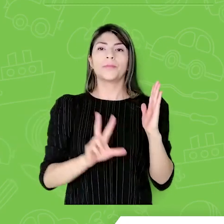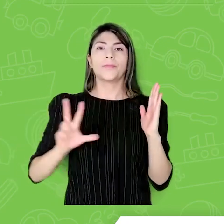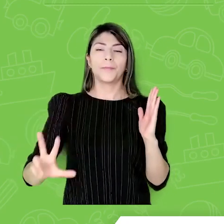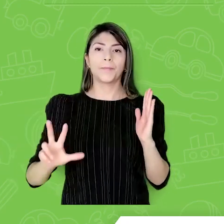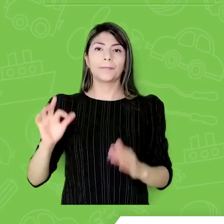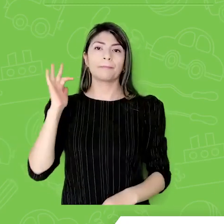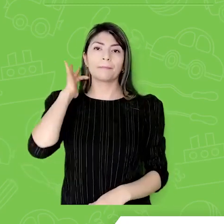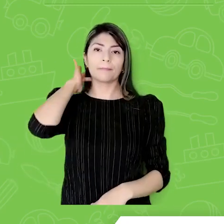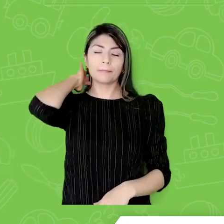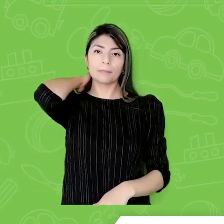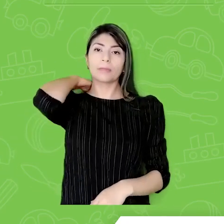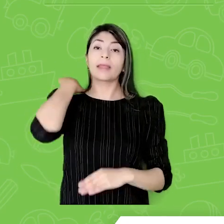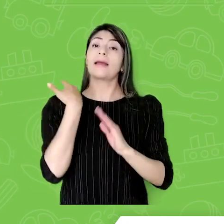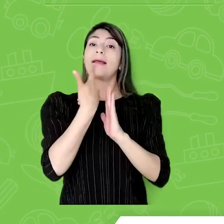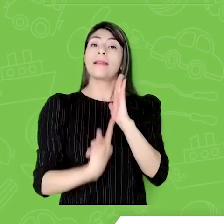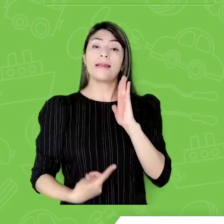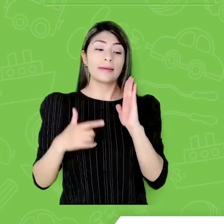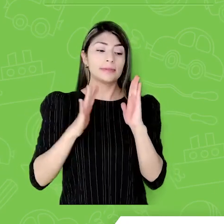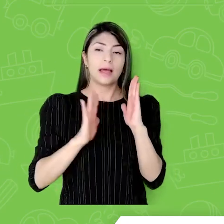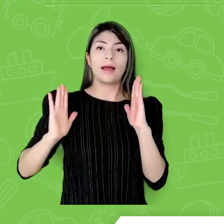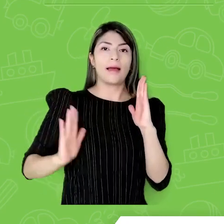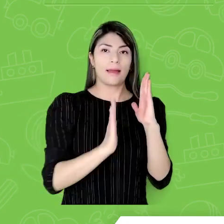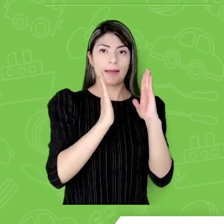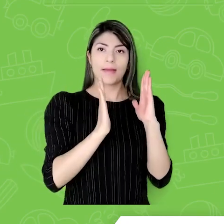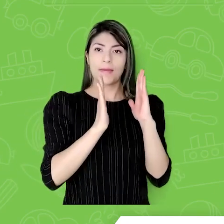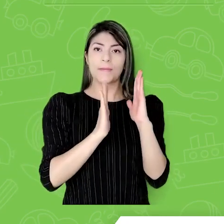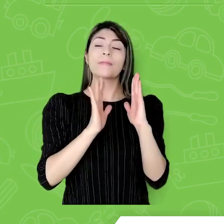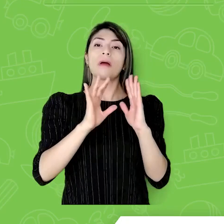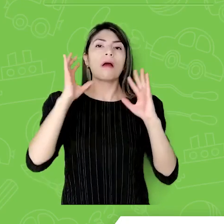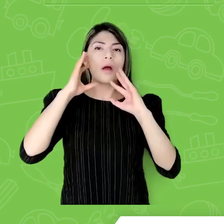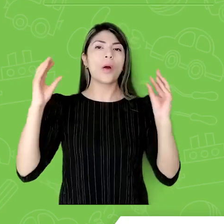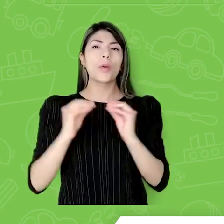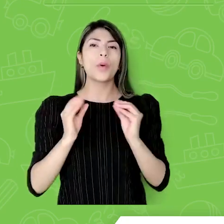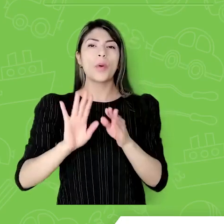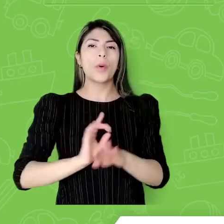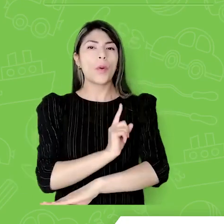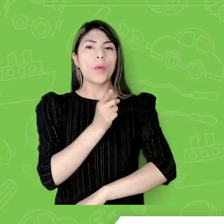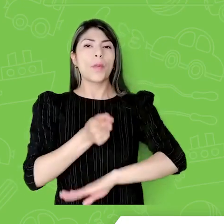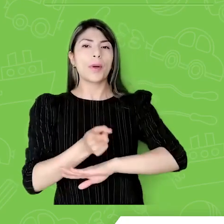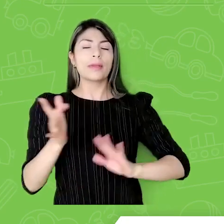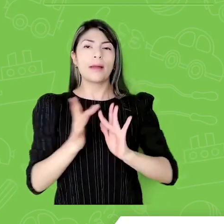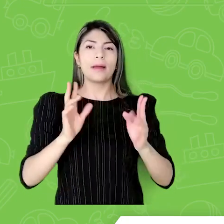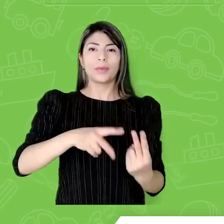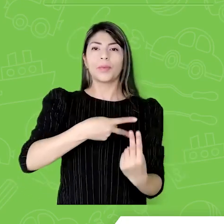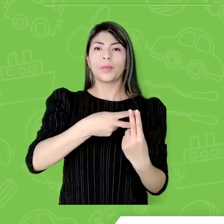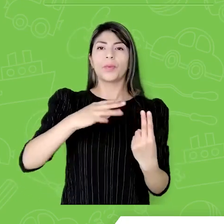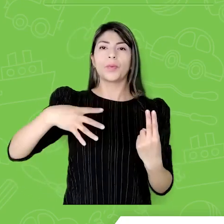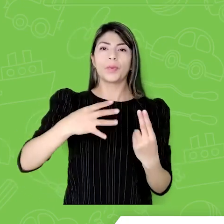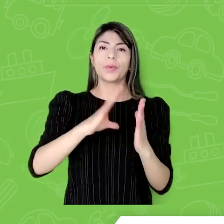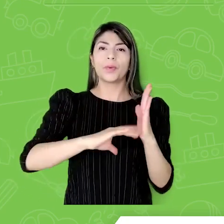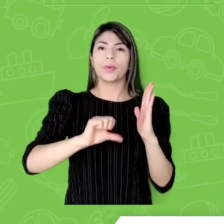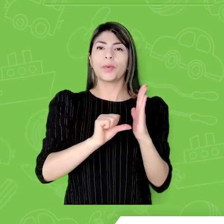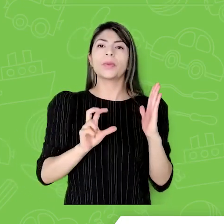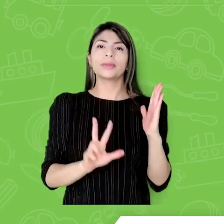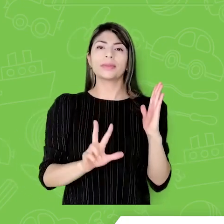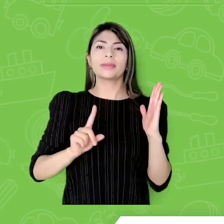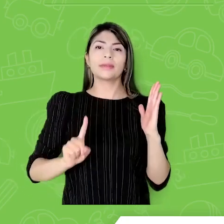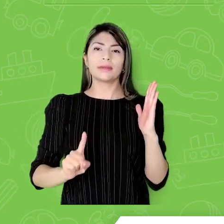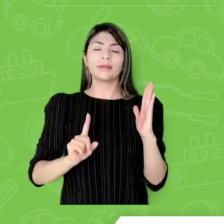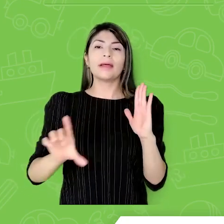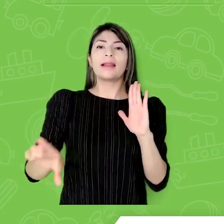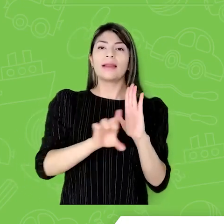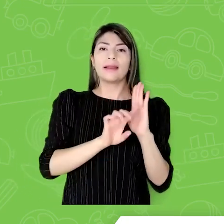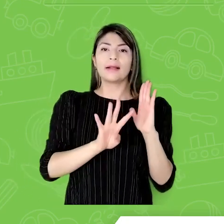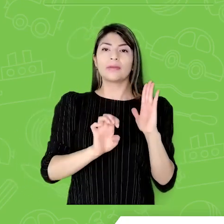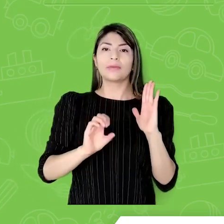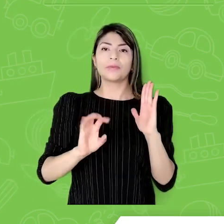el retiro de la misma. Artículo 33. Vigencia de las listas de elegibles. De conformidad con las